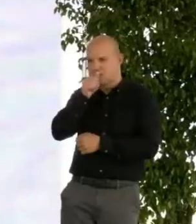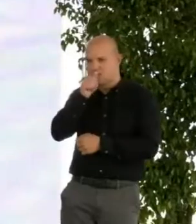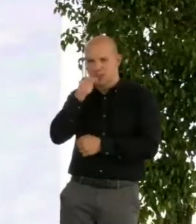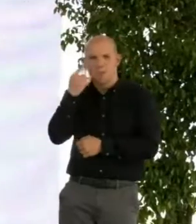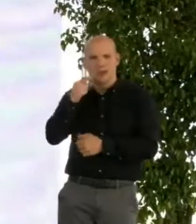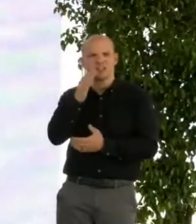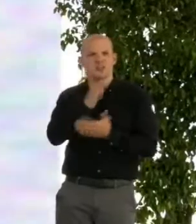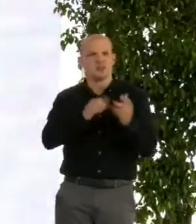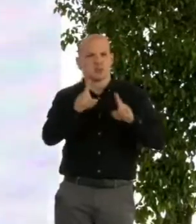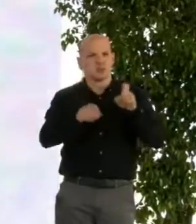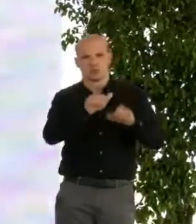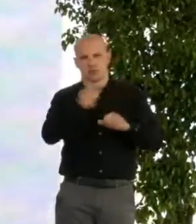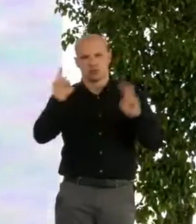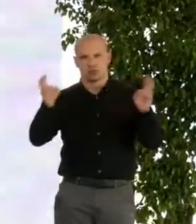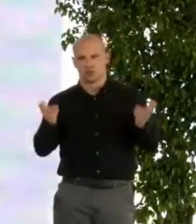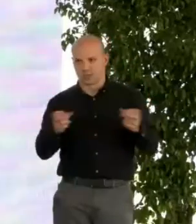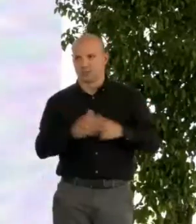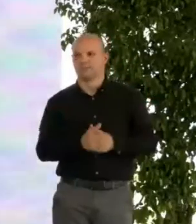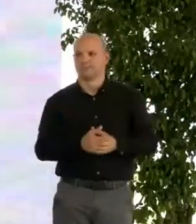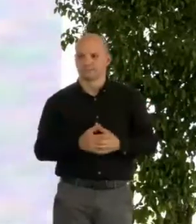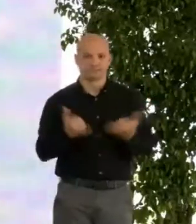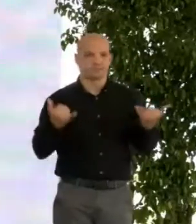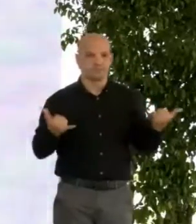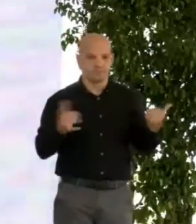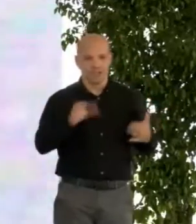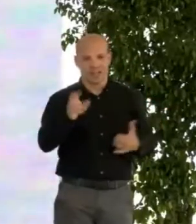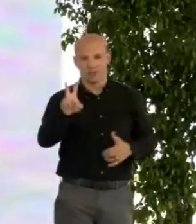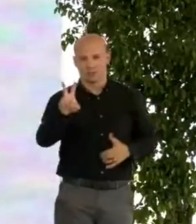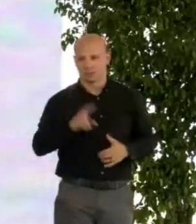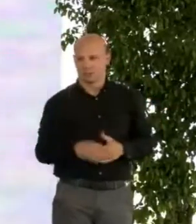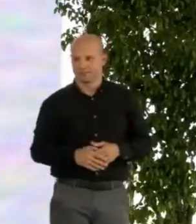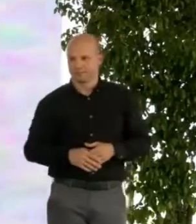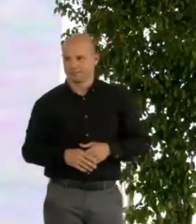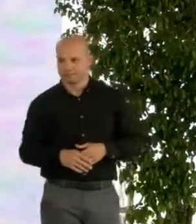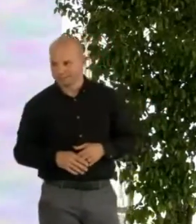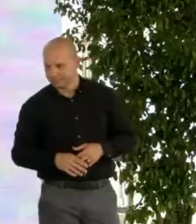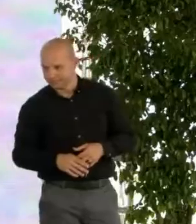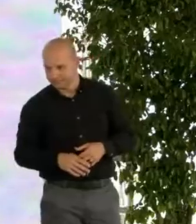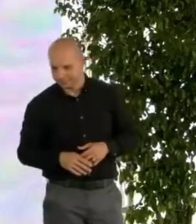brevemente algunas preguntas de otros temas. Comienzo con Telenoticias. Buenas,